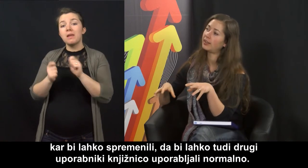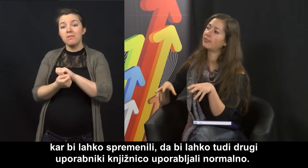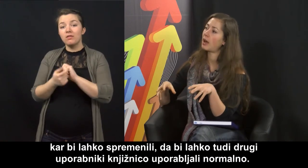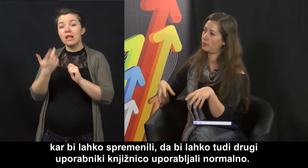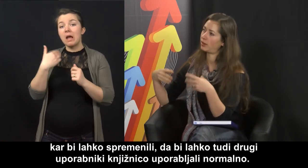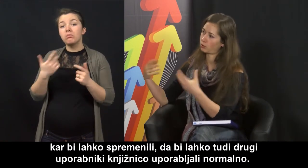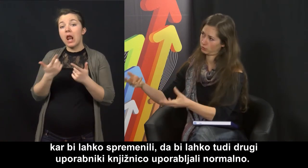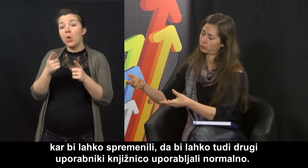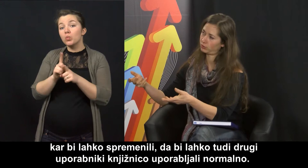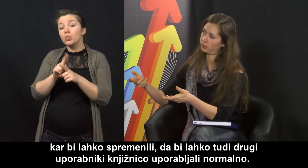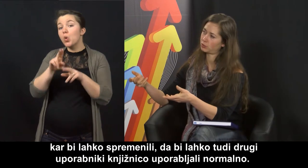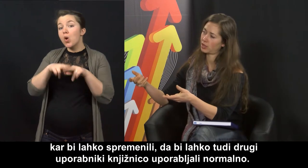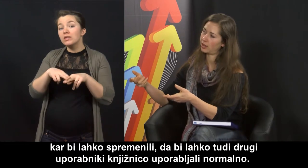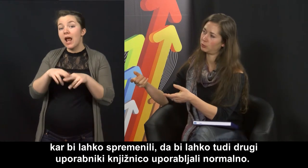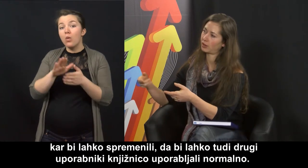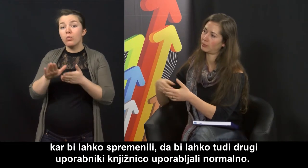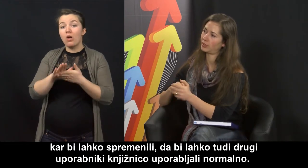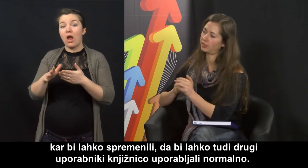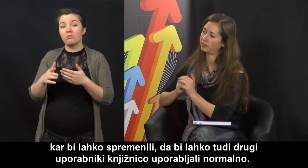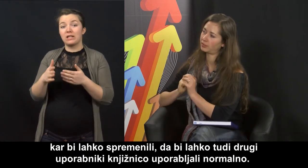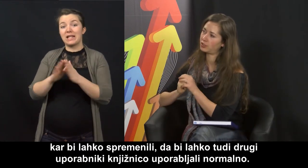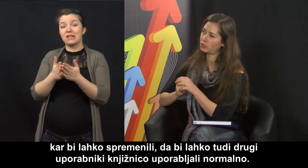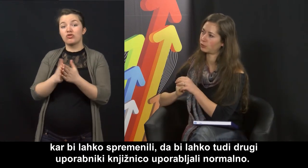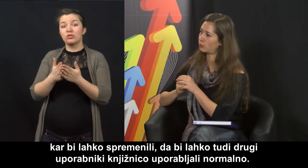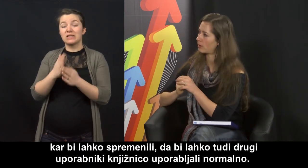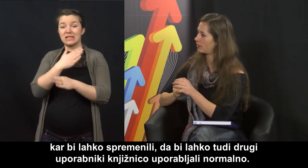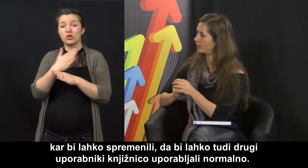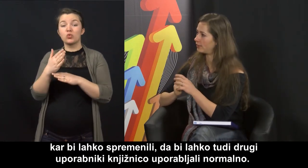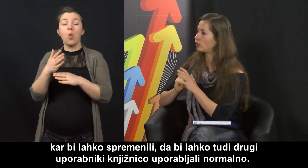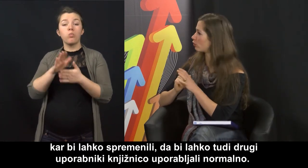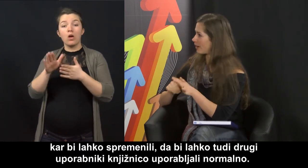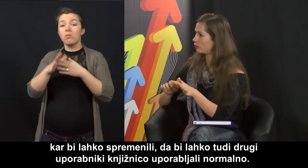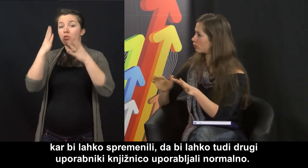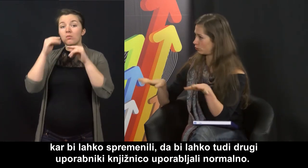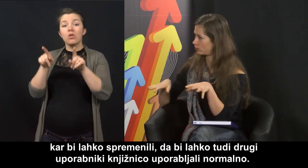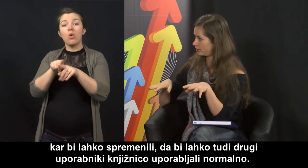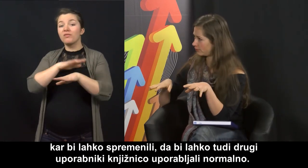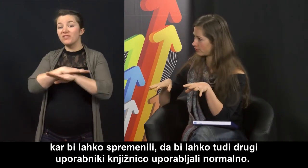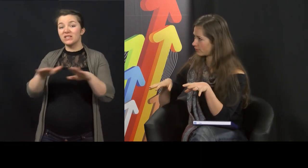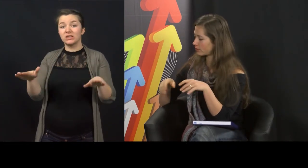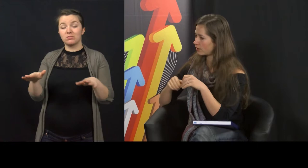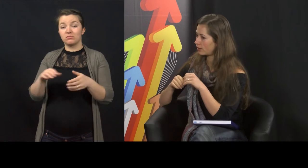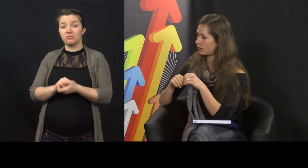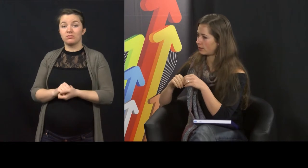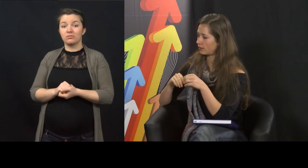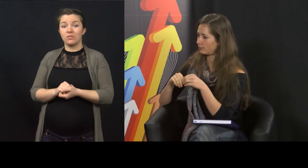spremenili, da bi lahko tudi ostali uporabniki knjižnico uporabljali normalno kot vsi.